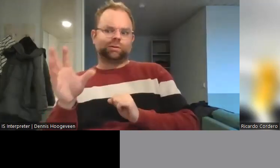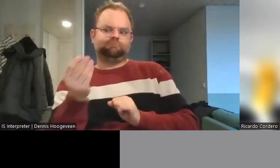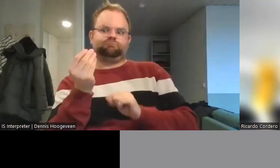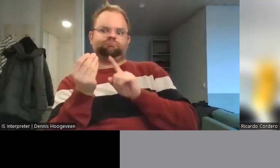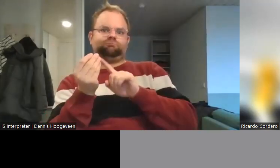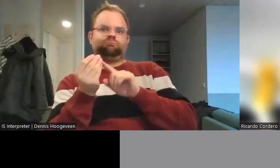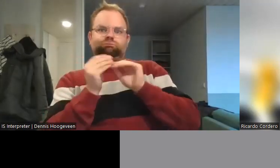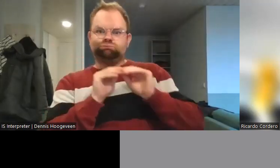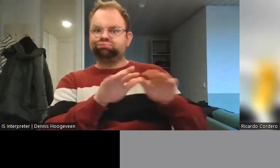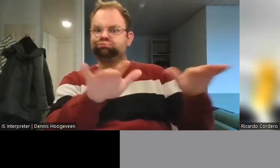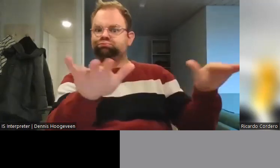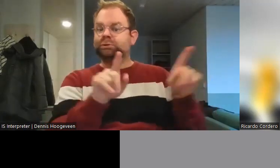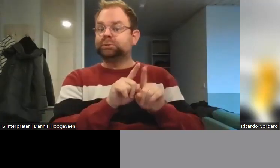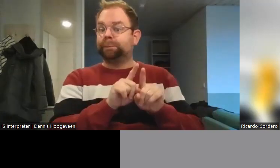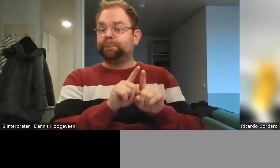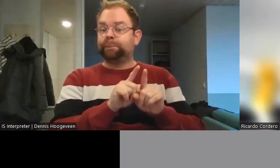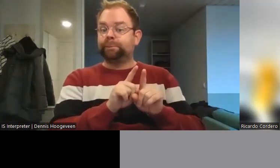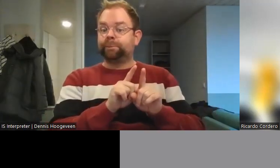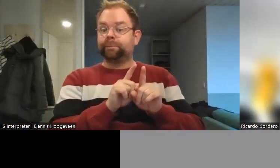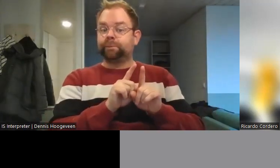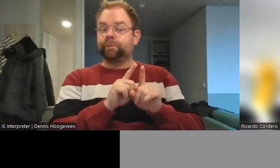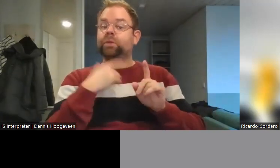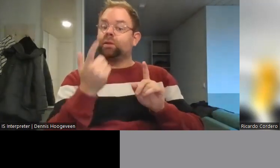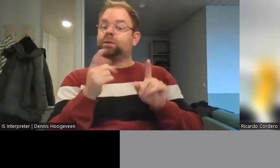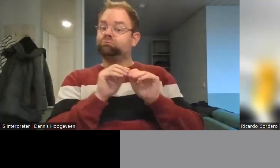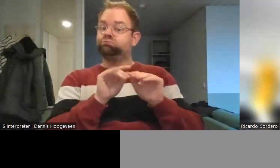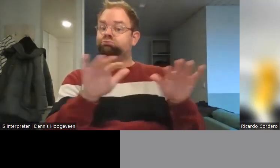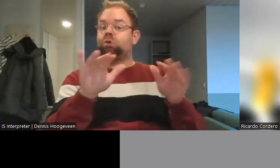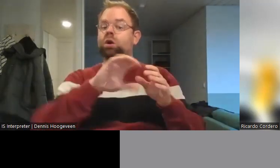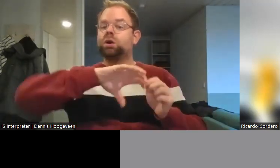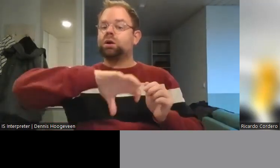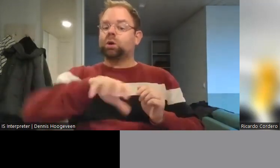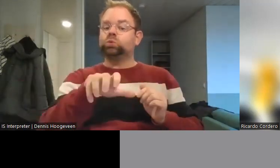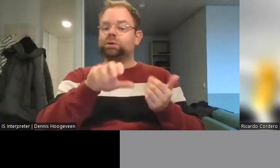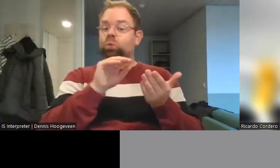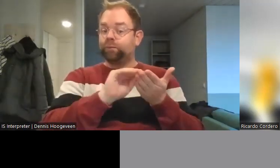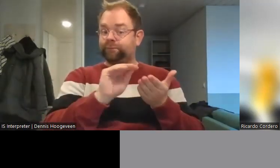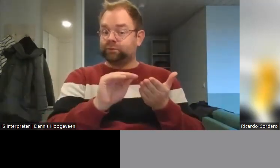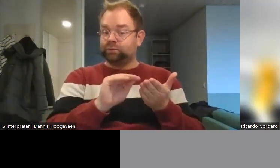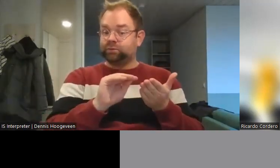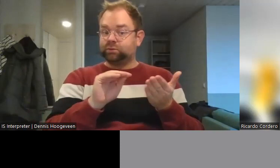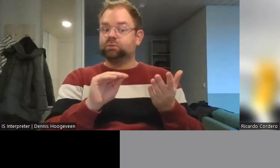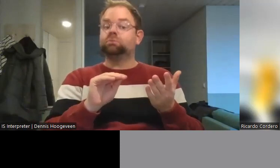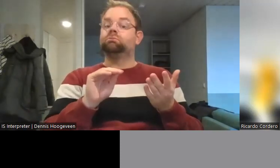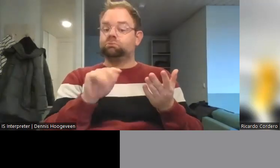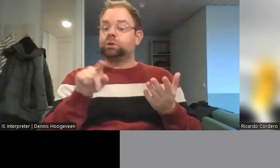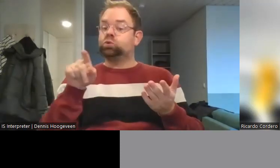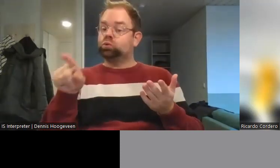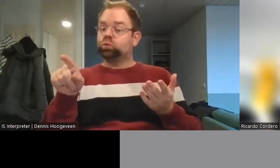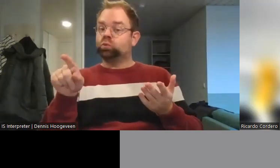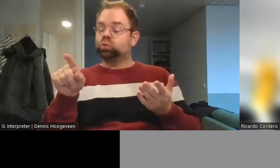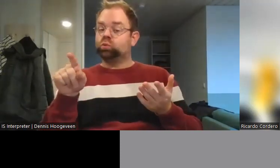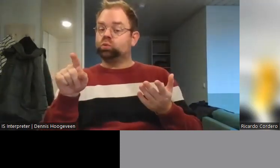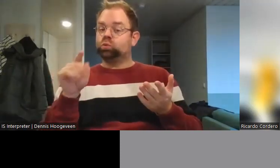partager aussi avec nos bureaux nationaux, des bureaux dans les différents pays,